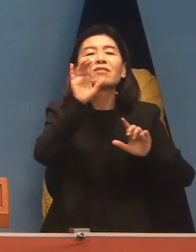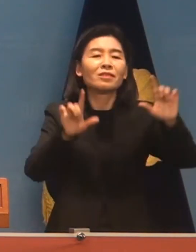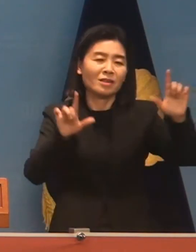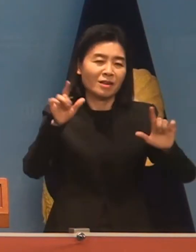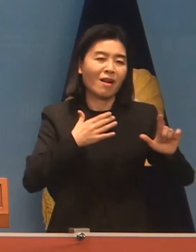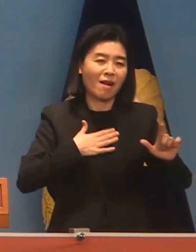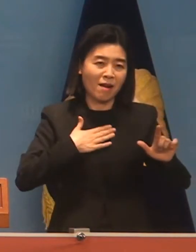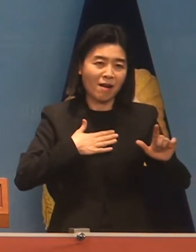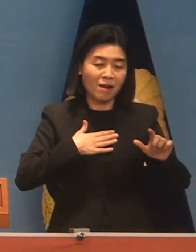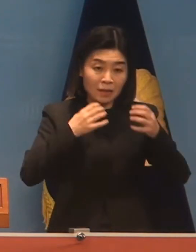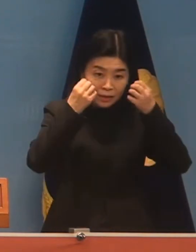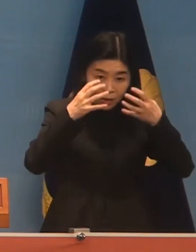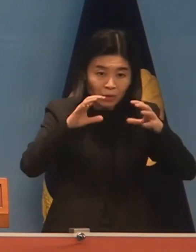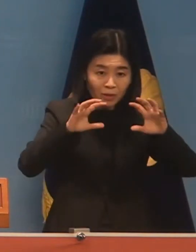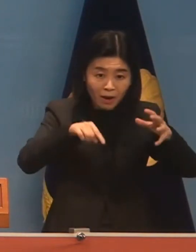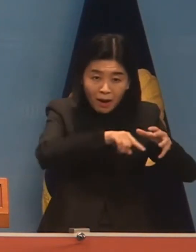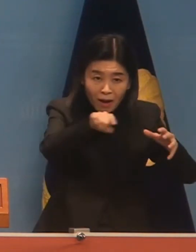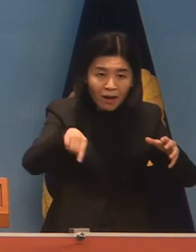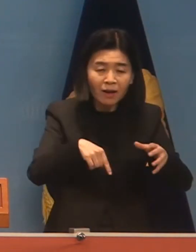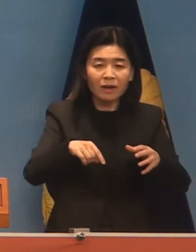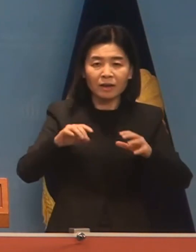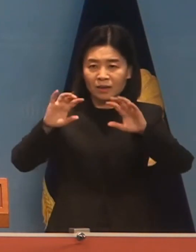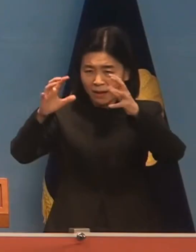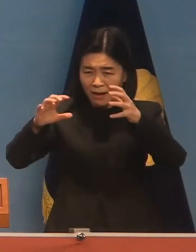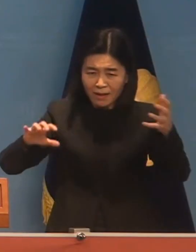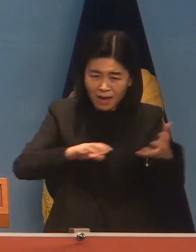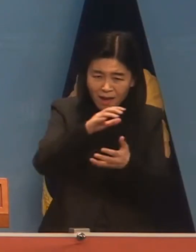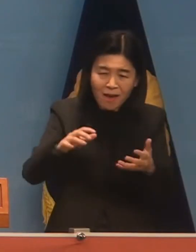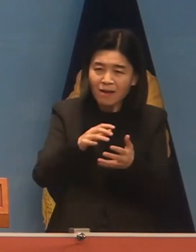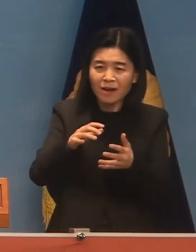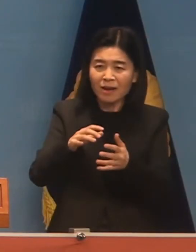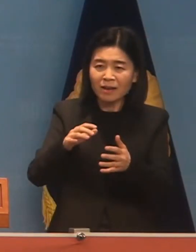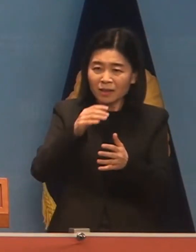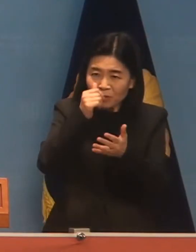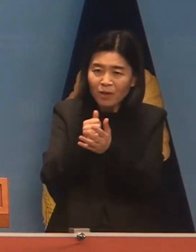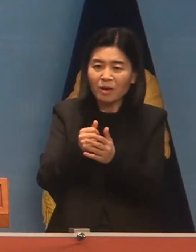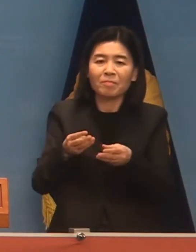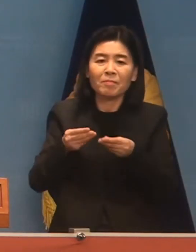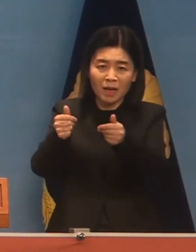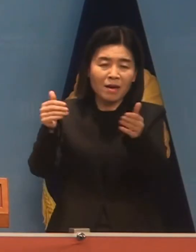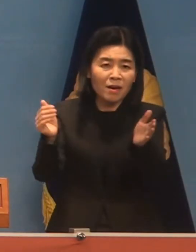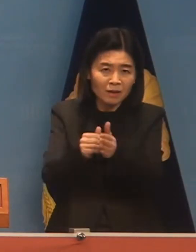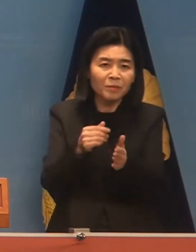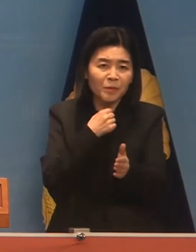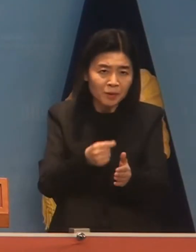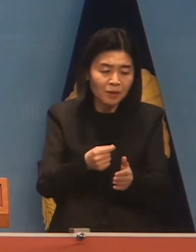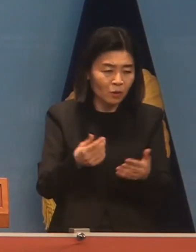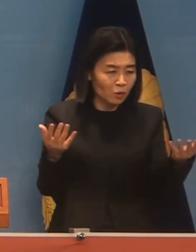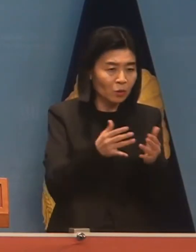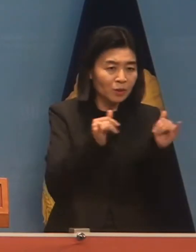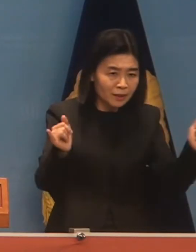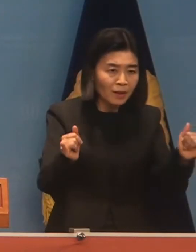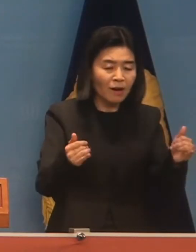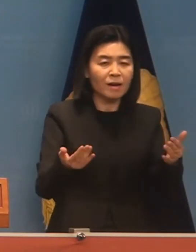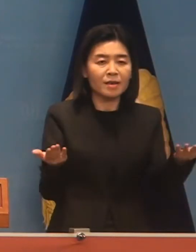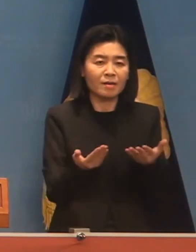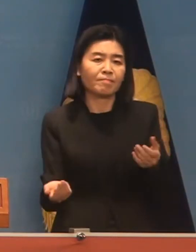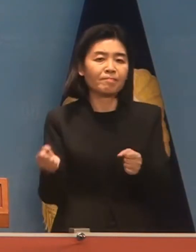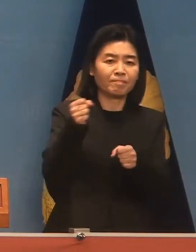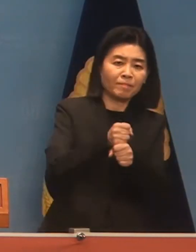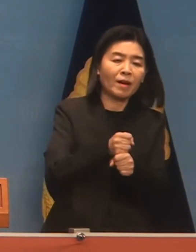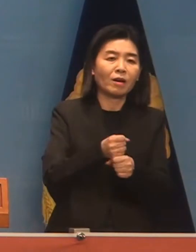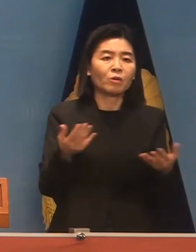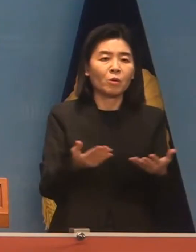공화국에서는 내란을 완전히 종식하기 위해서는 이 노동자들이 일터에 돌아가서 나의 노동의 가치를